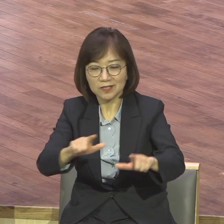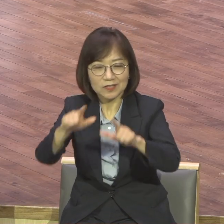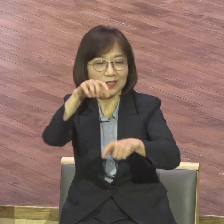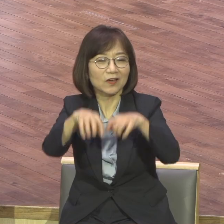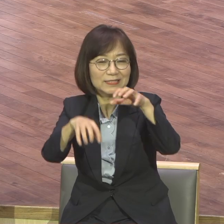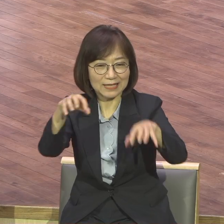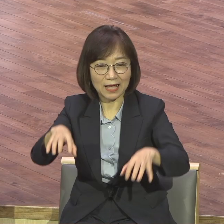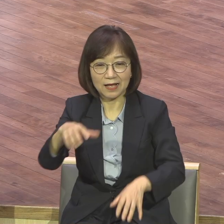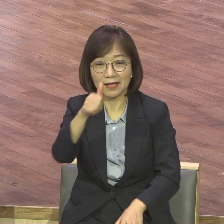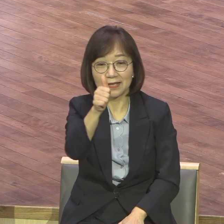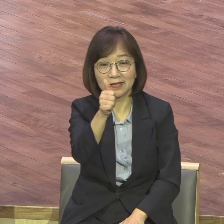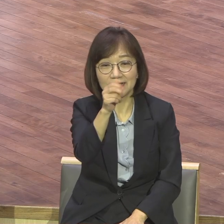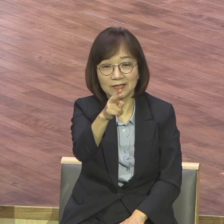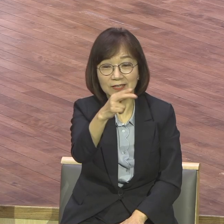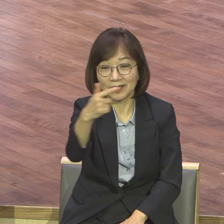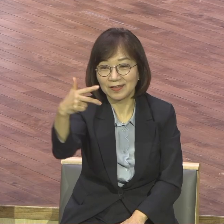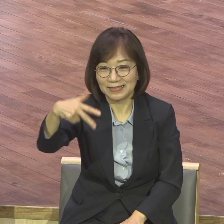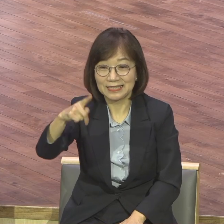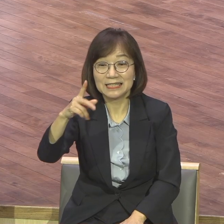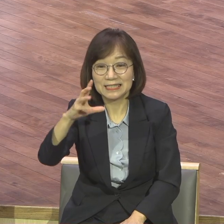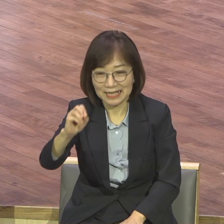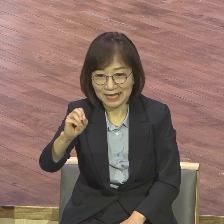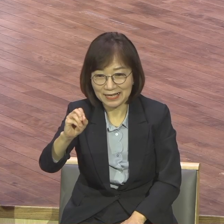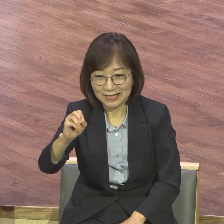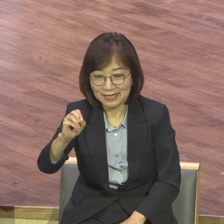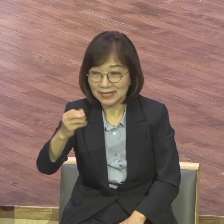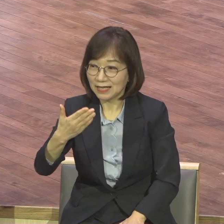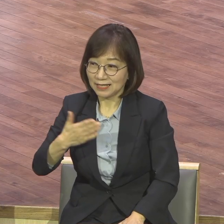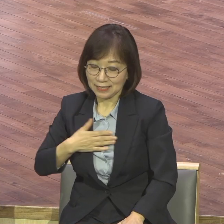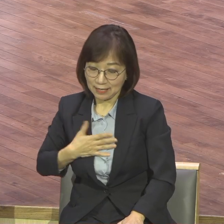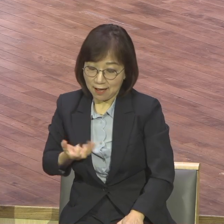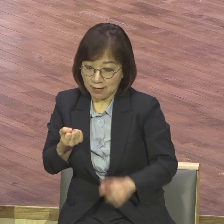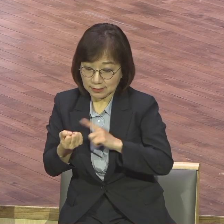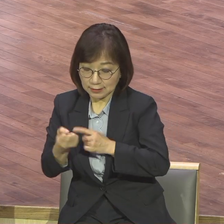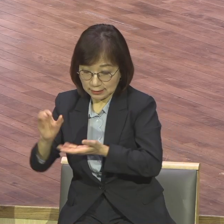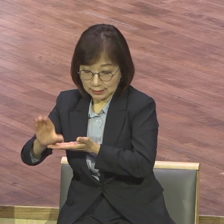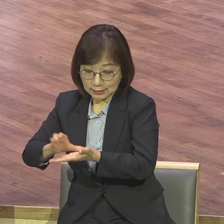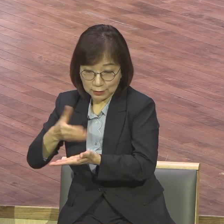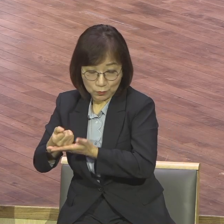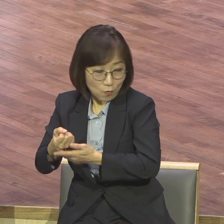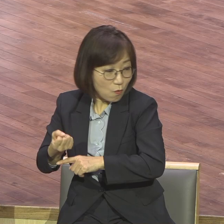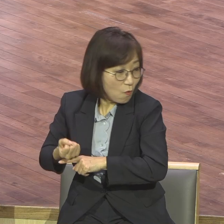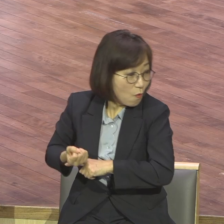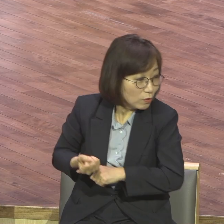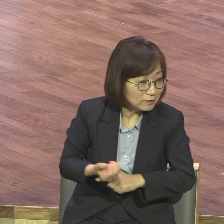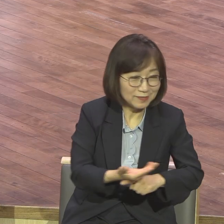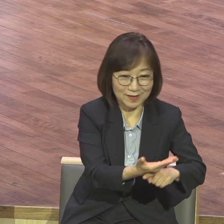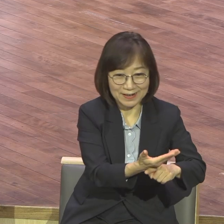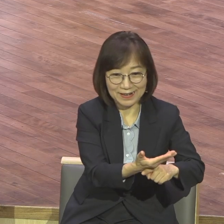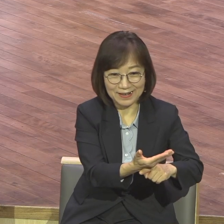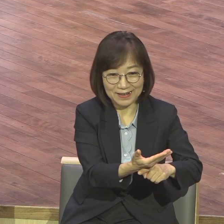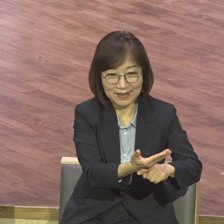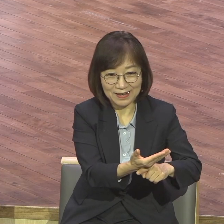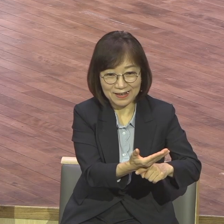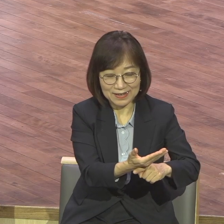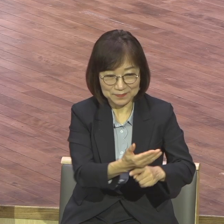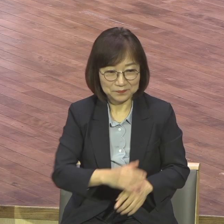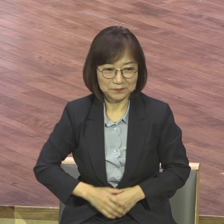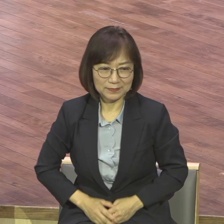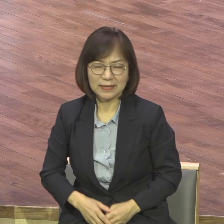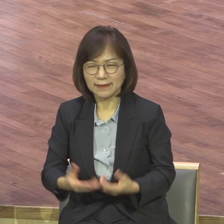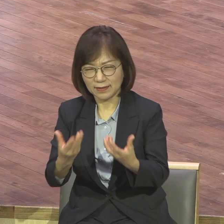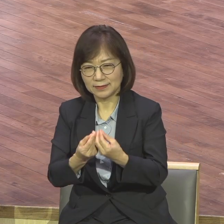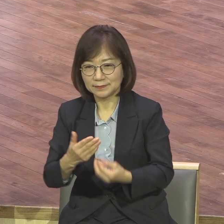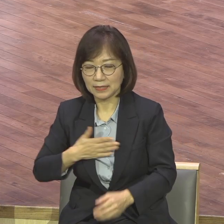있는 그리스도를 다른 사람에게 말하는 것이 그렇게 어렵습니까? 없으니까 말을 못하지. 돈이 100만 원 있는데 돈 만 원 주는